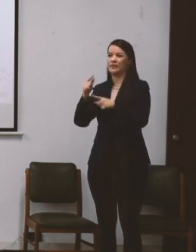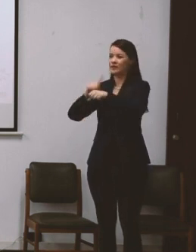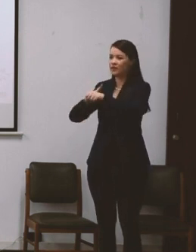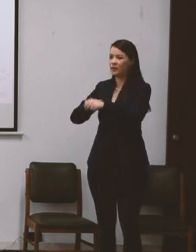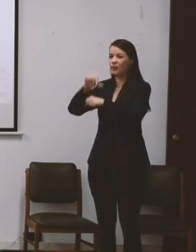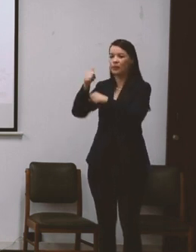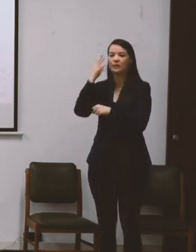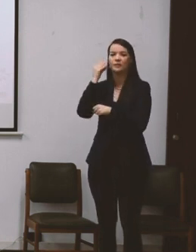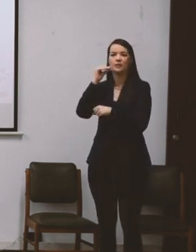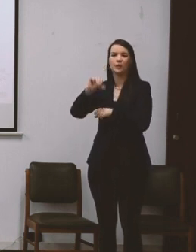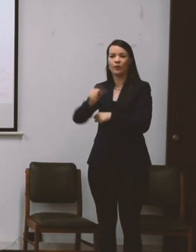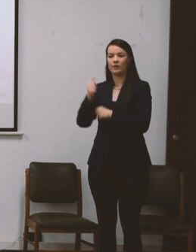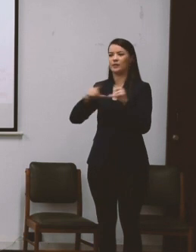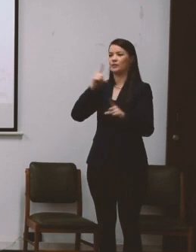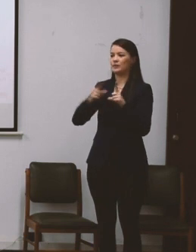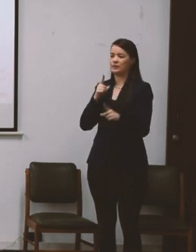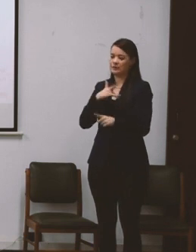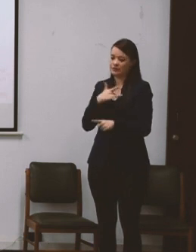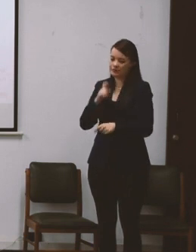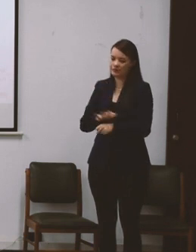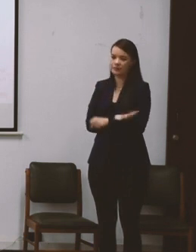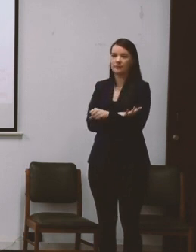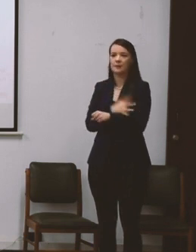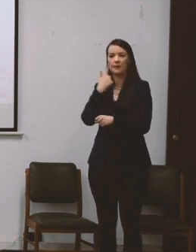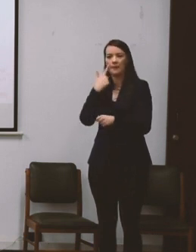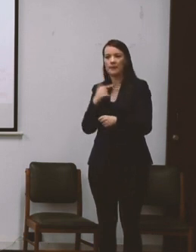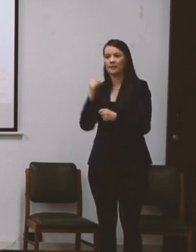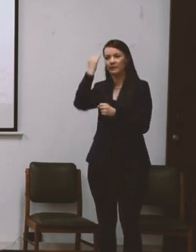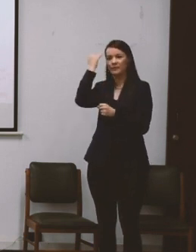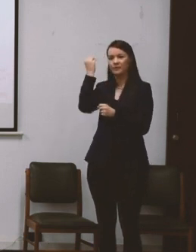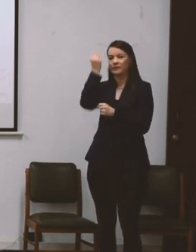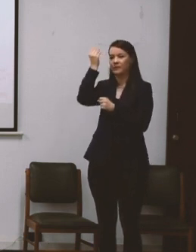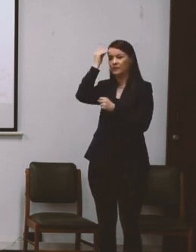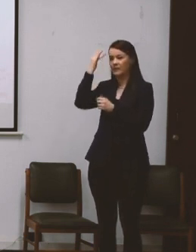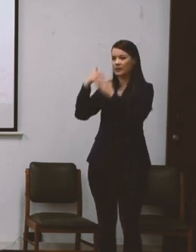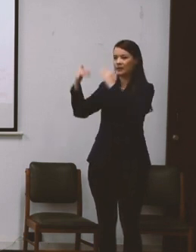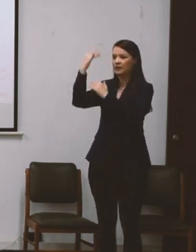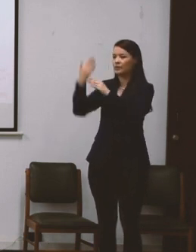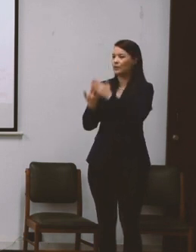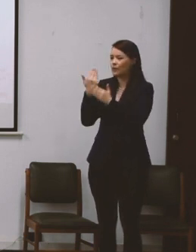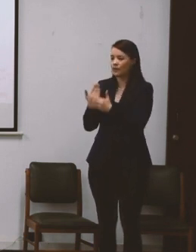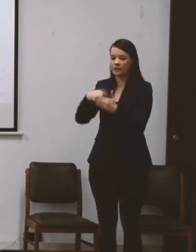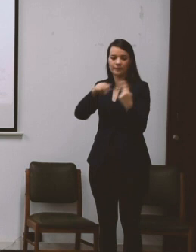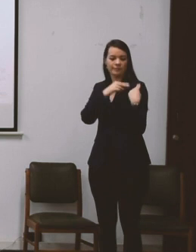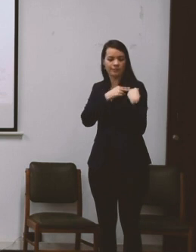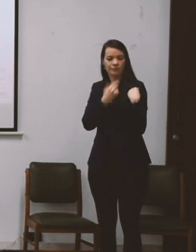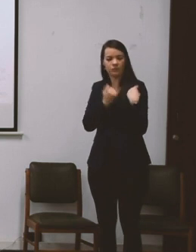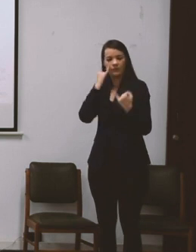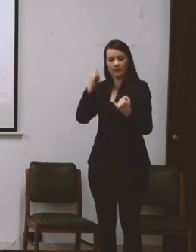espacios, experiencias y luchas, a una articulación temblorosa, creativa y responsable, a repensar si nuestras